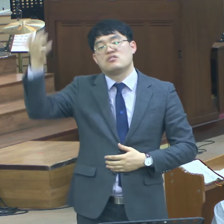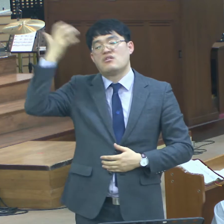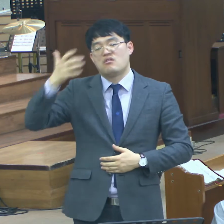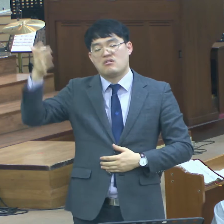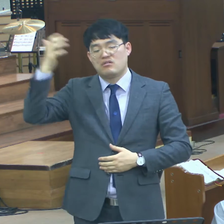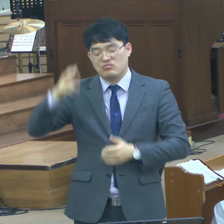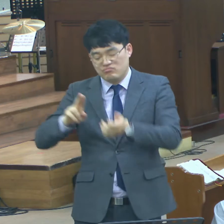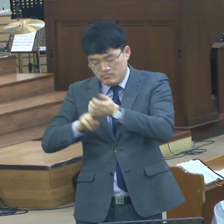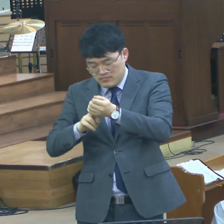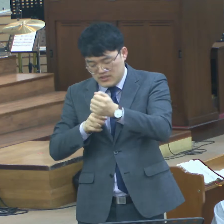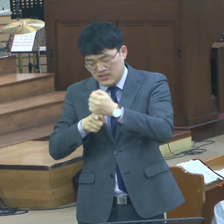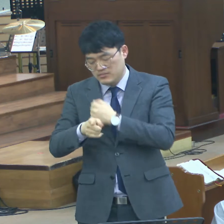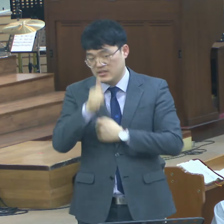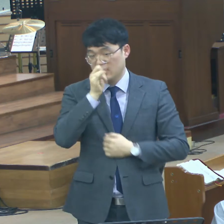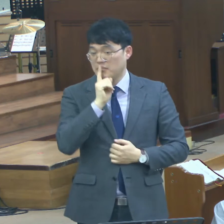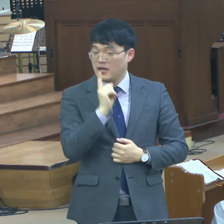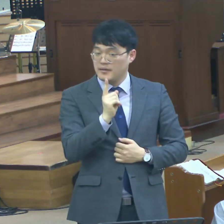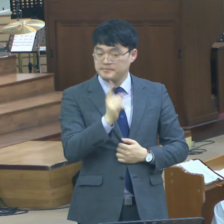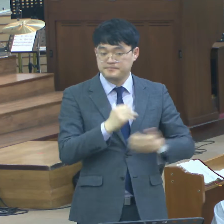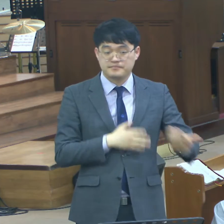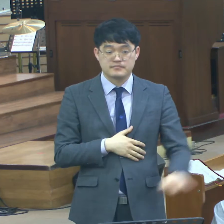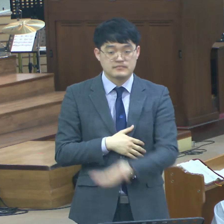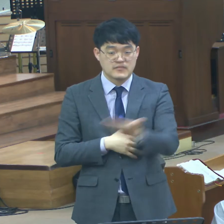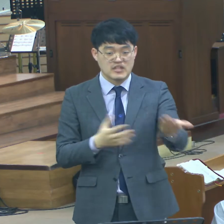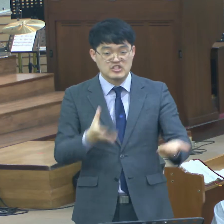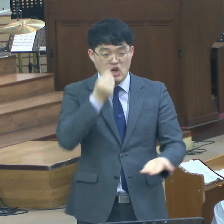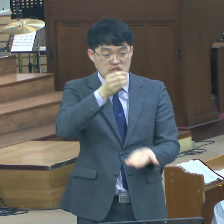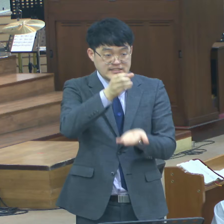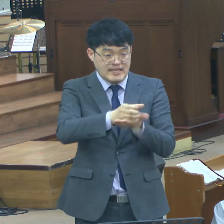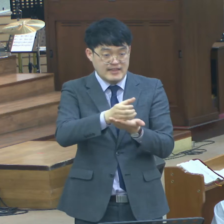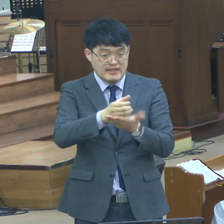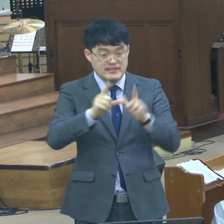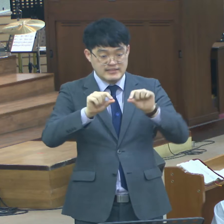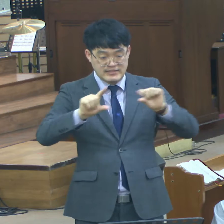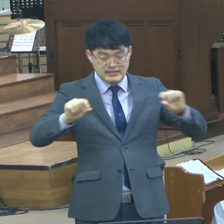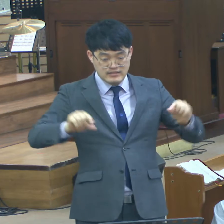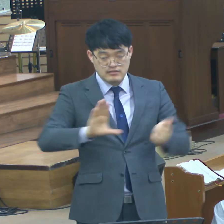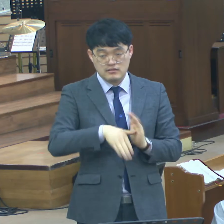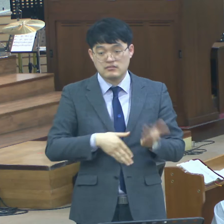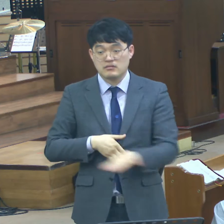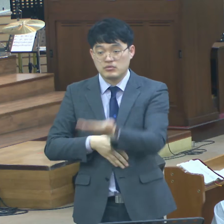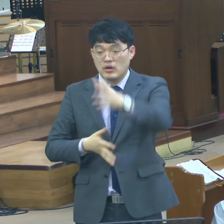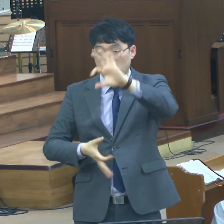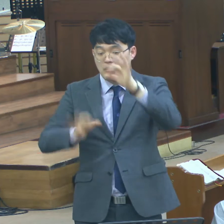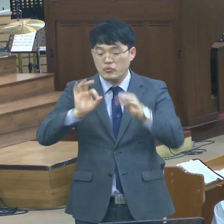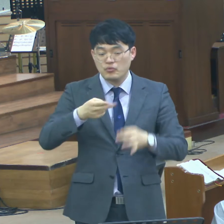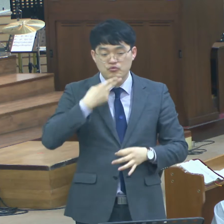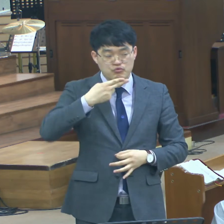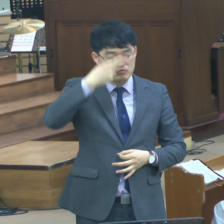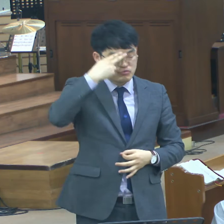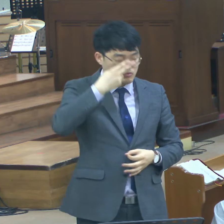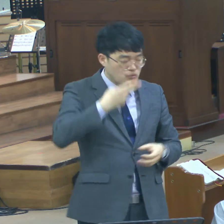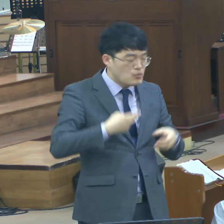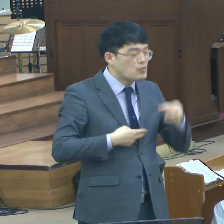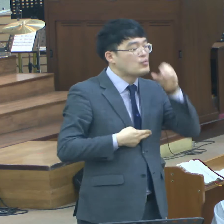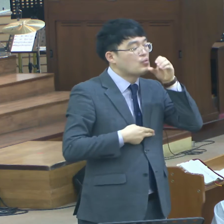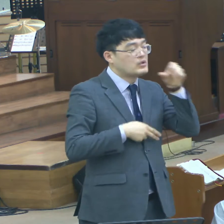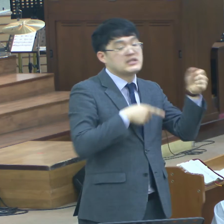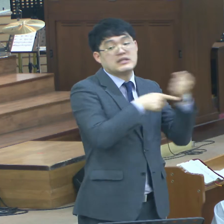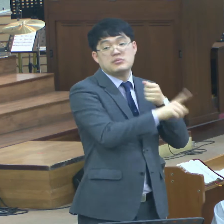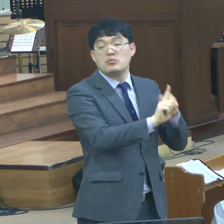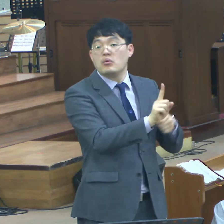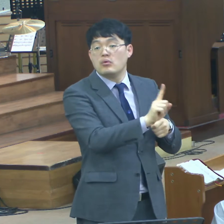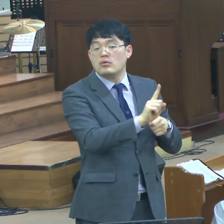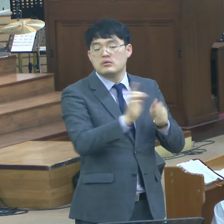거죠. 성찬식 때 포도주를 먹습니다. 그것은 예수님의 피를 의미하죠.